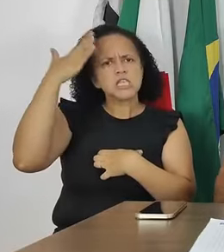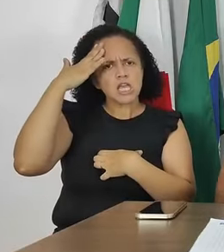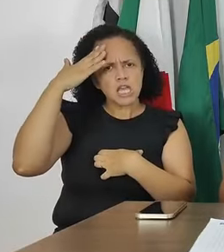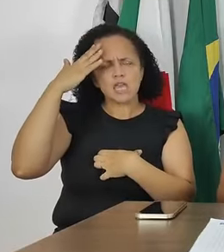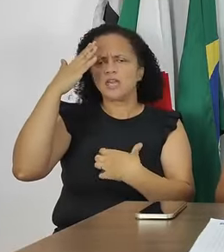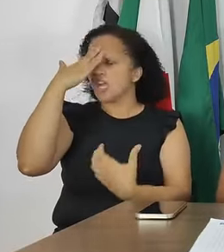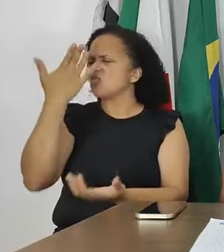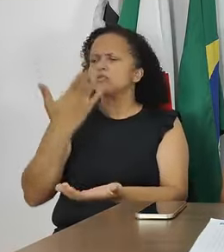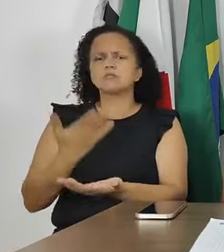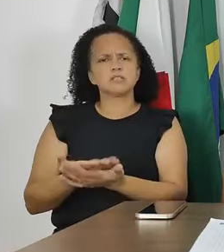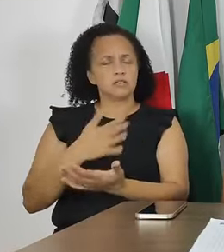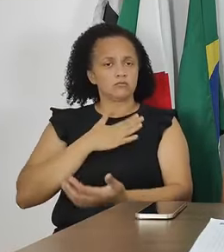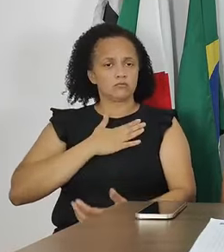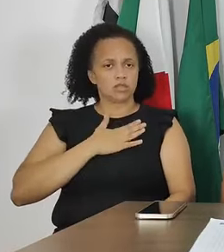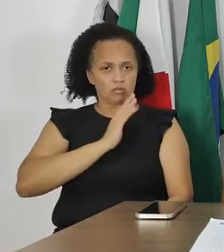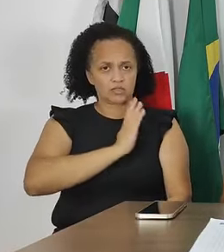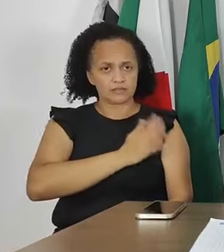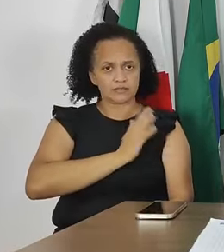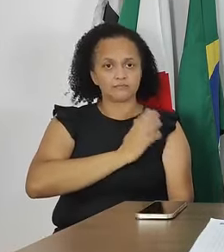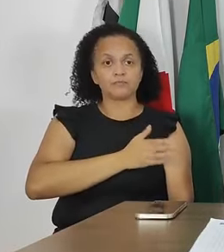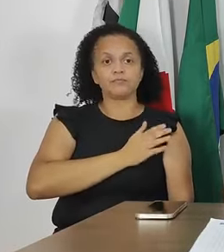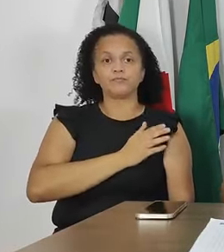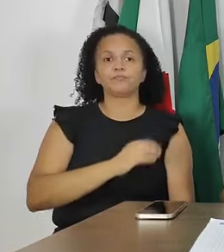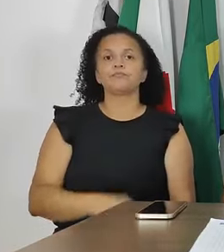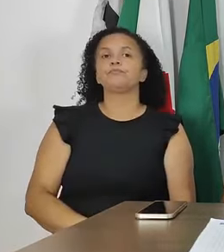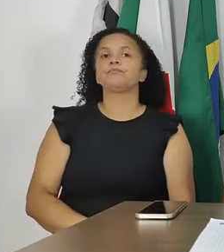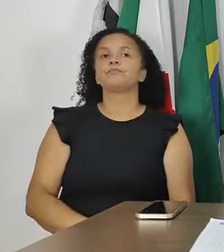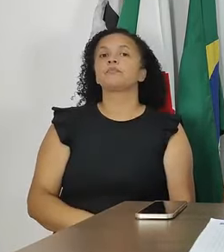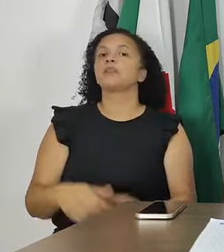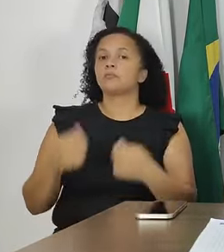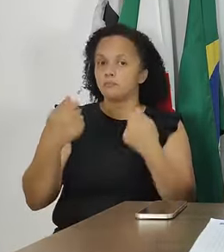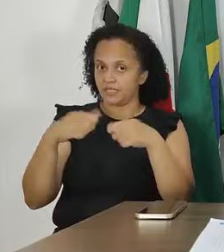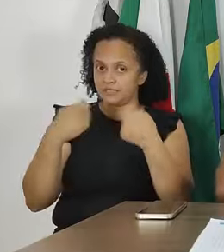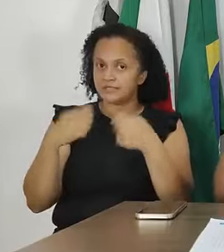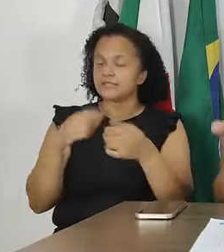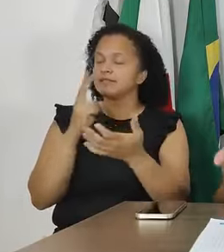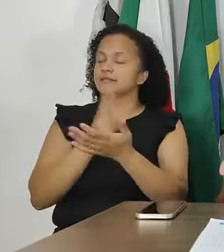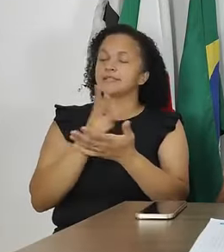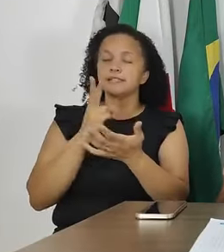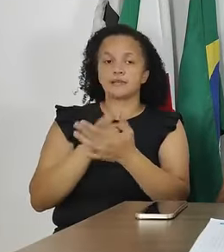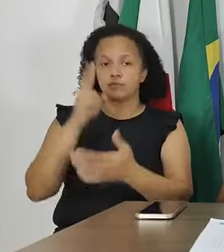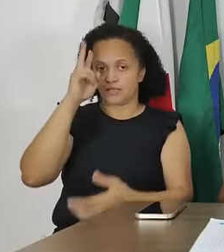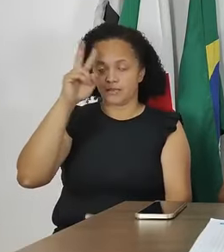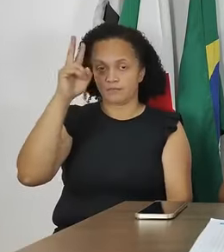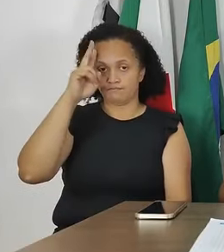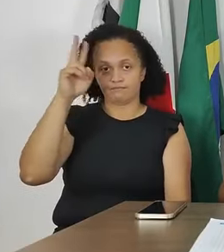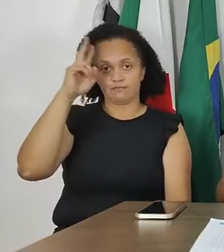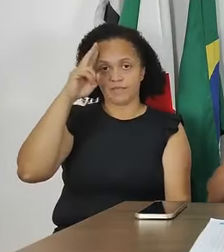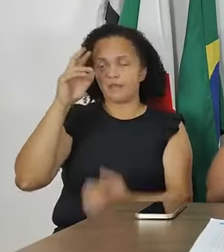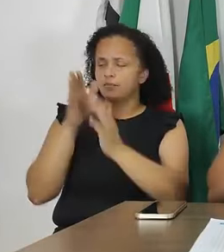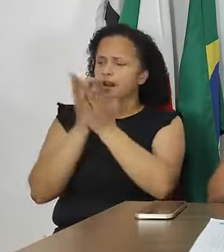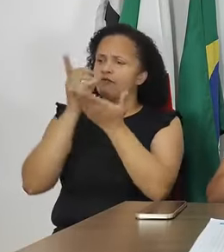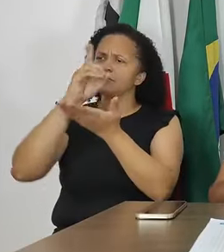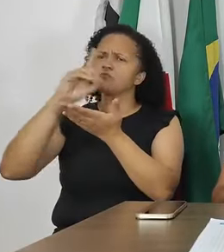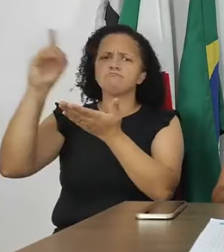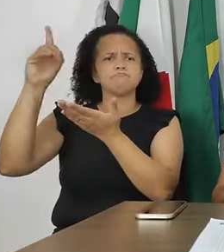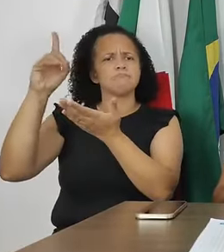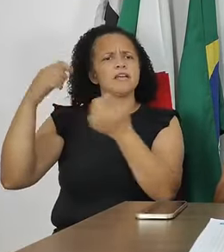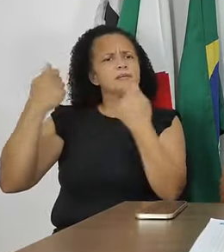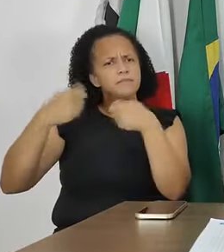coração, edificado no meu coração? Meditar sobre essas verdades de dia e de noite, meditar sobre